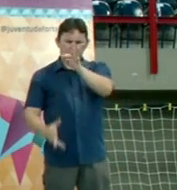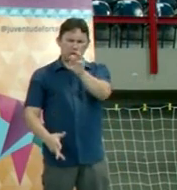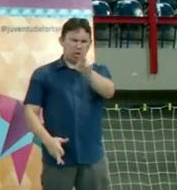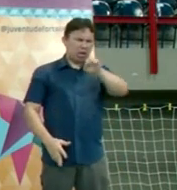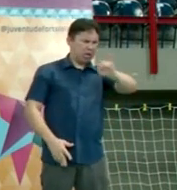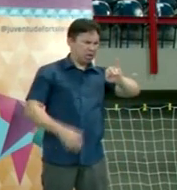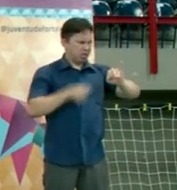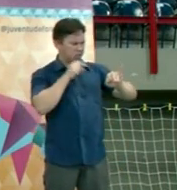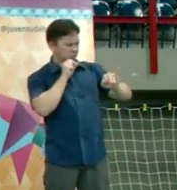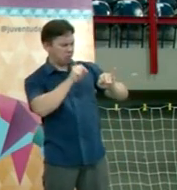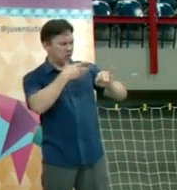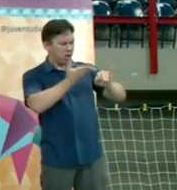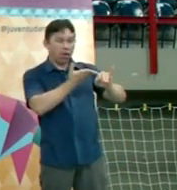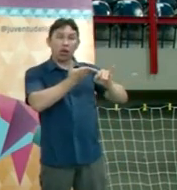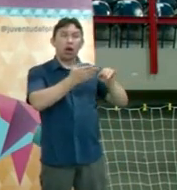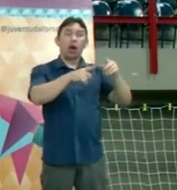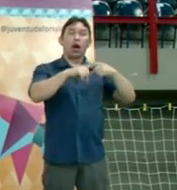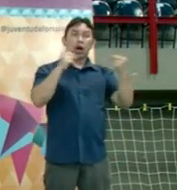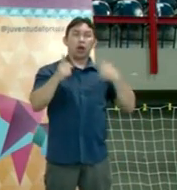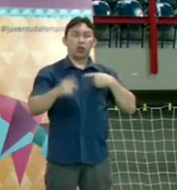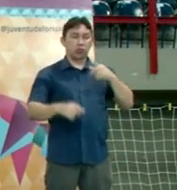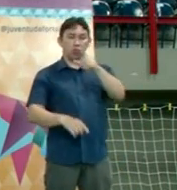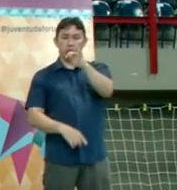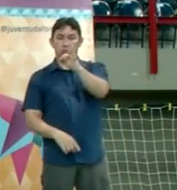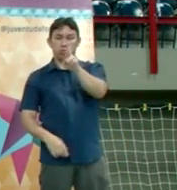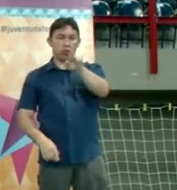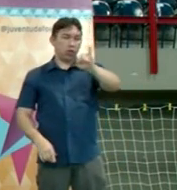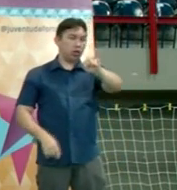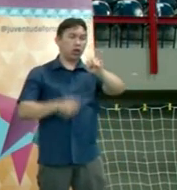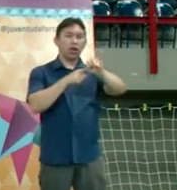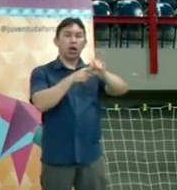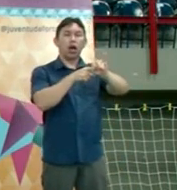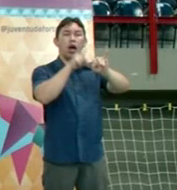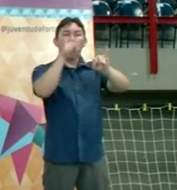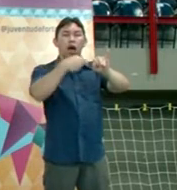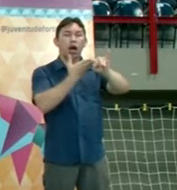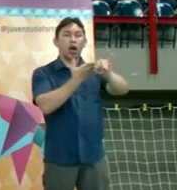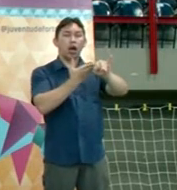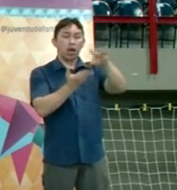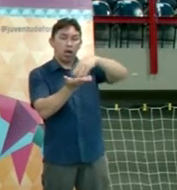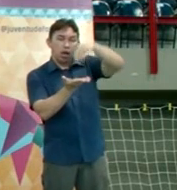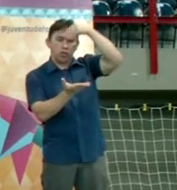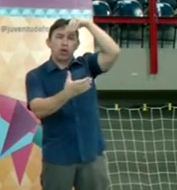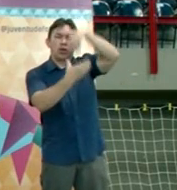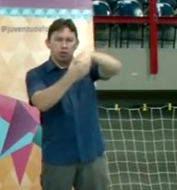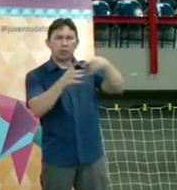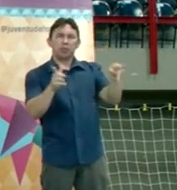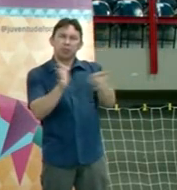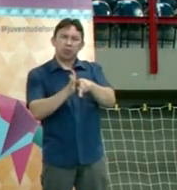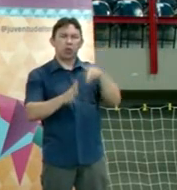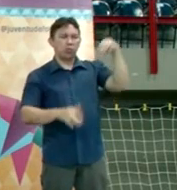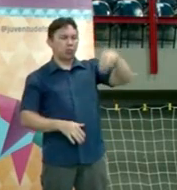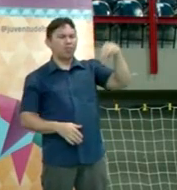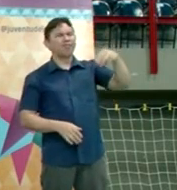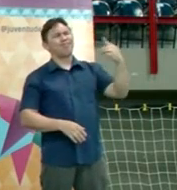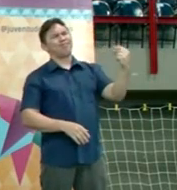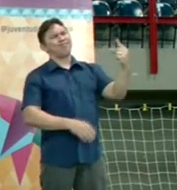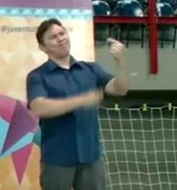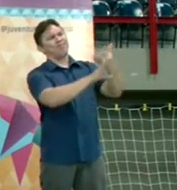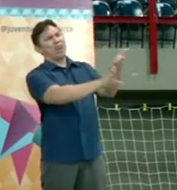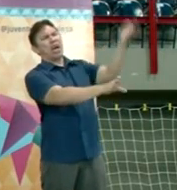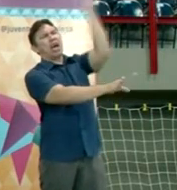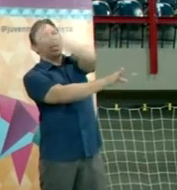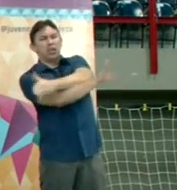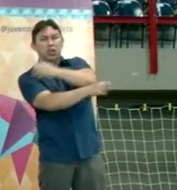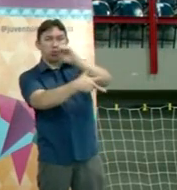do TRI, mas o TRI é uma teoria matemática que existe desde muito antes